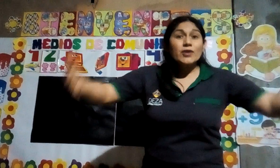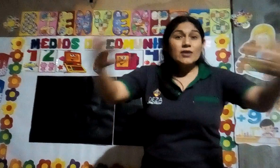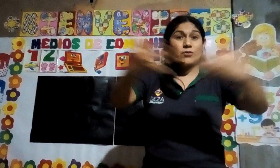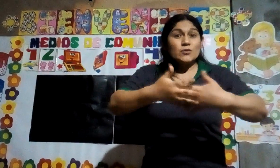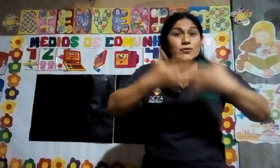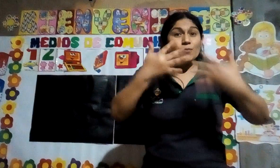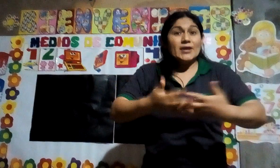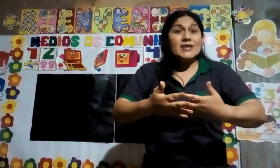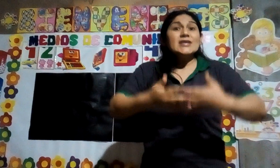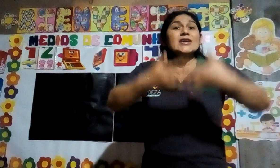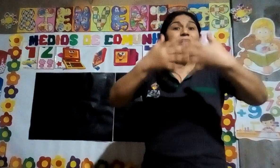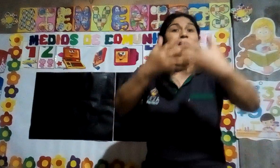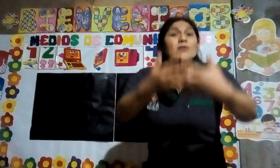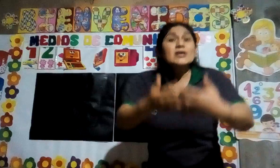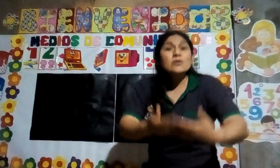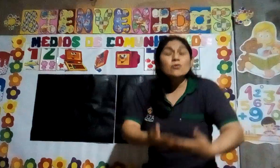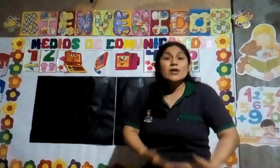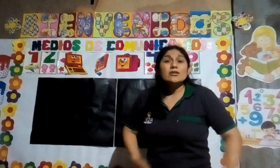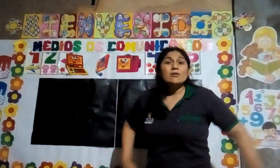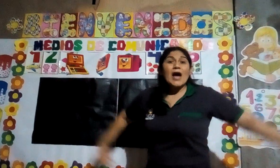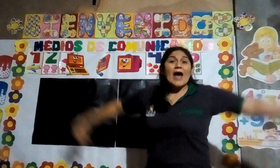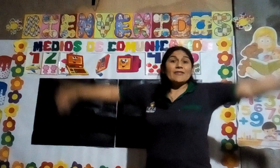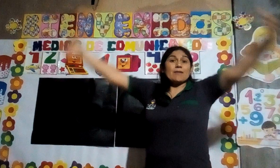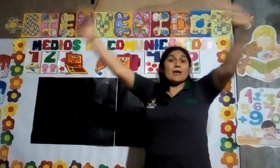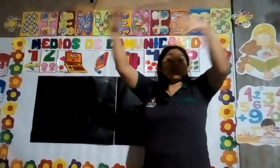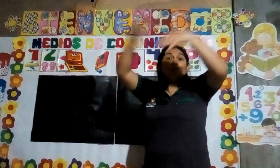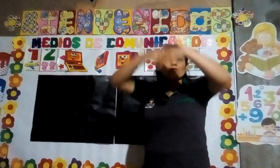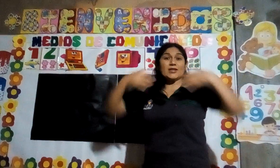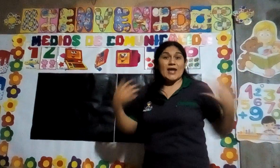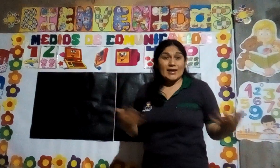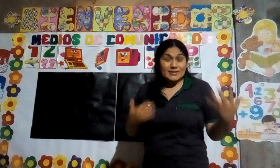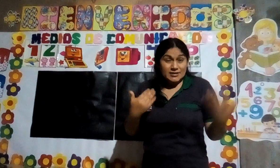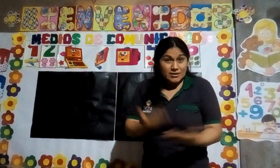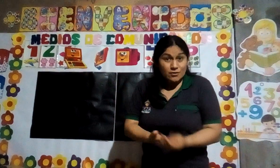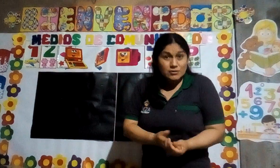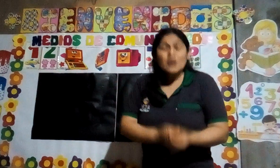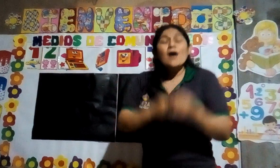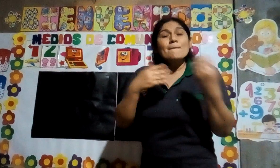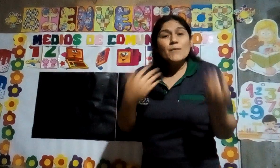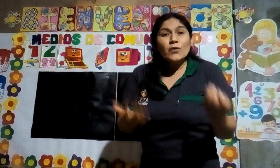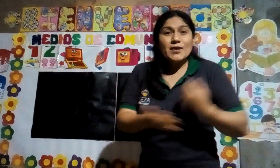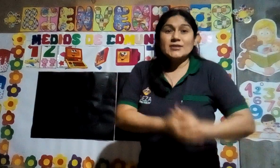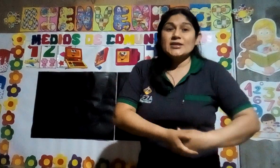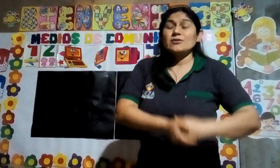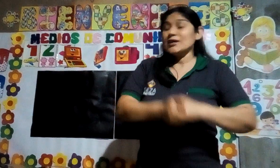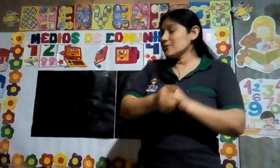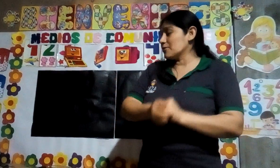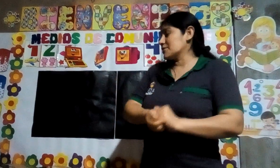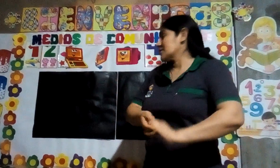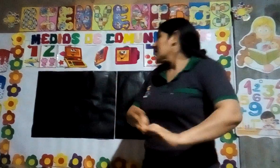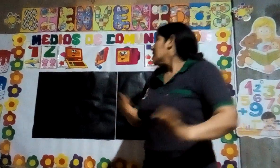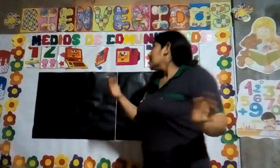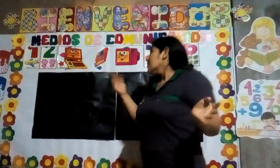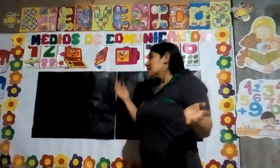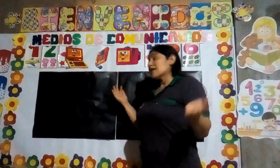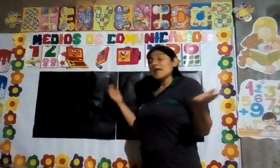ocurriendo en nuestro país y lo que está ocurriendo a nivel mundial. ¿Ya, chicos? Muy bien, chicos. Entonces,